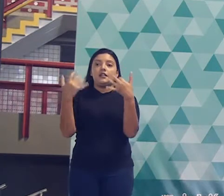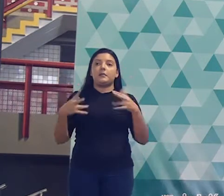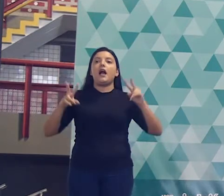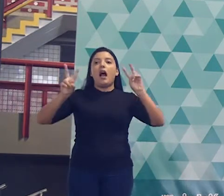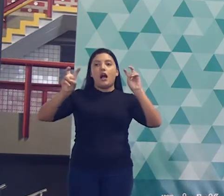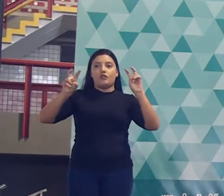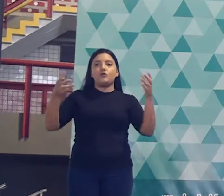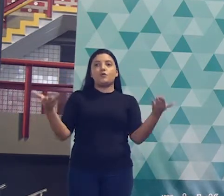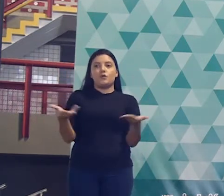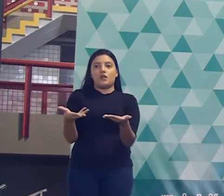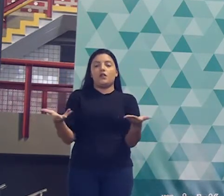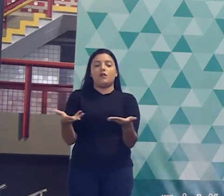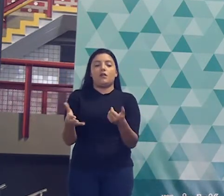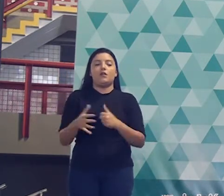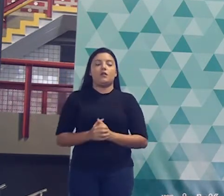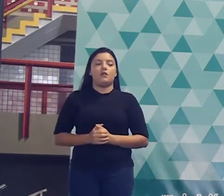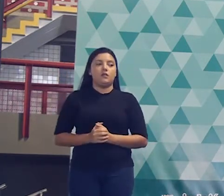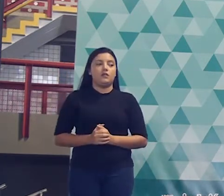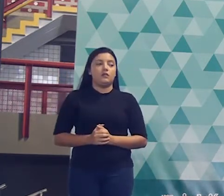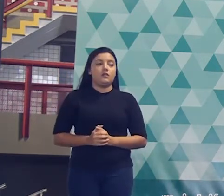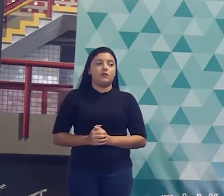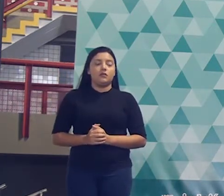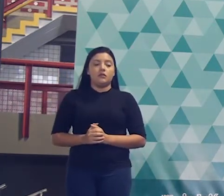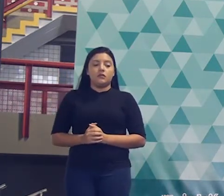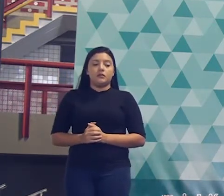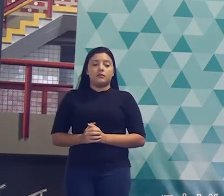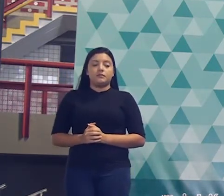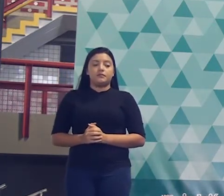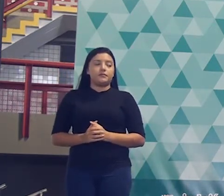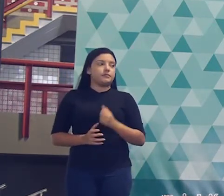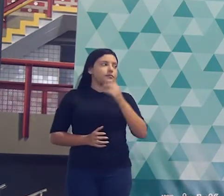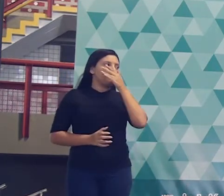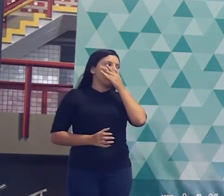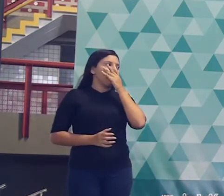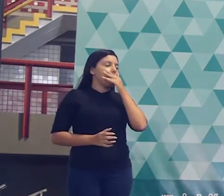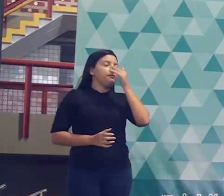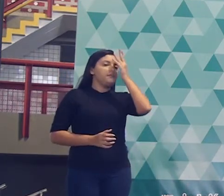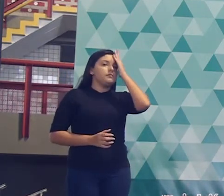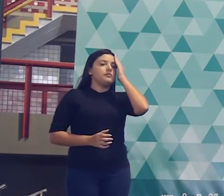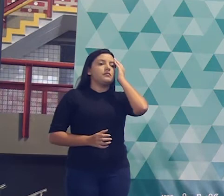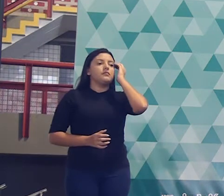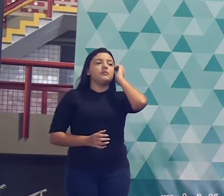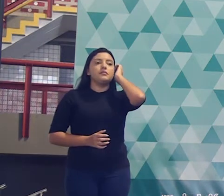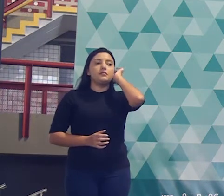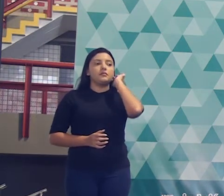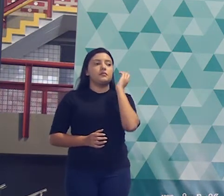que a gente está trabalhando nesse momento. Volta aí na página...